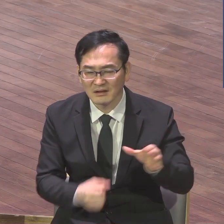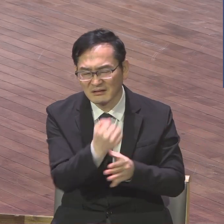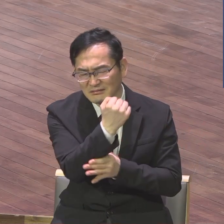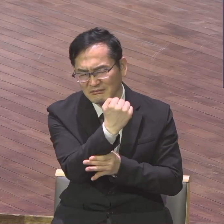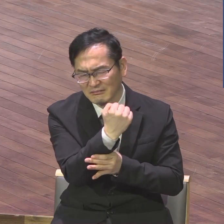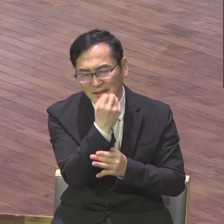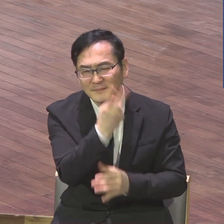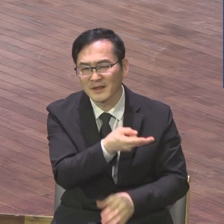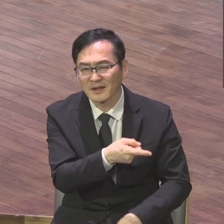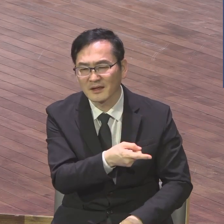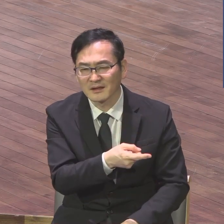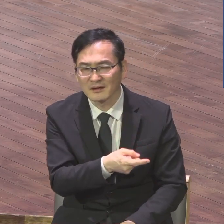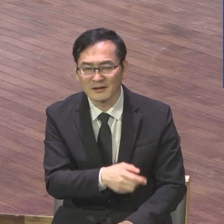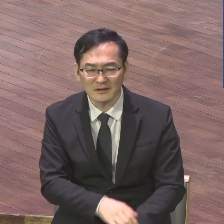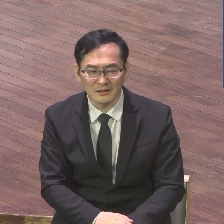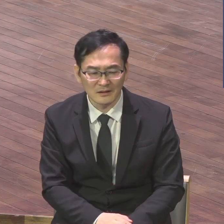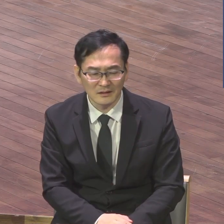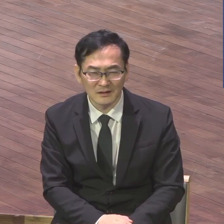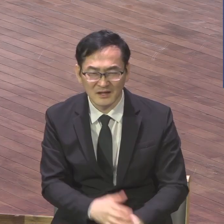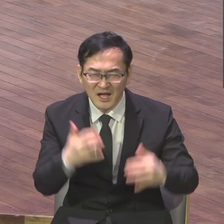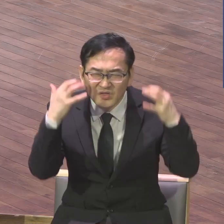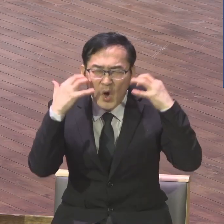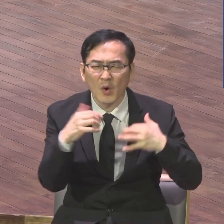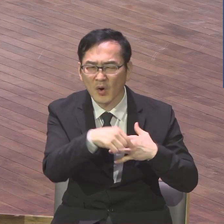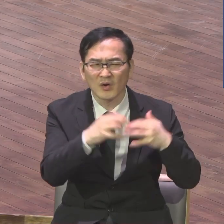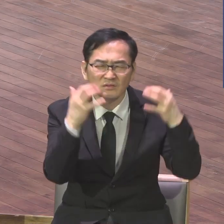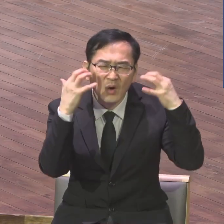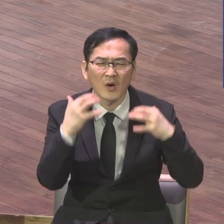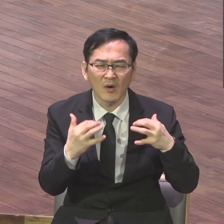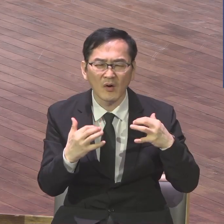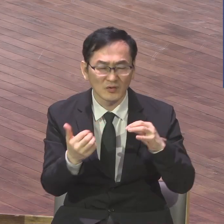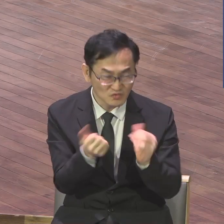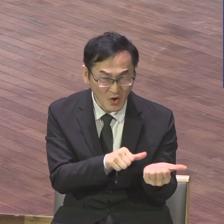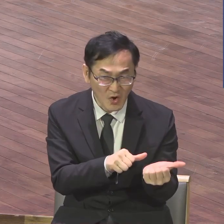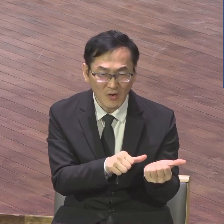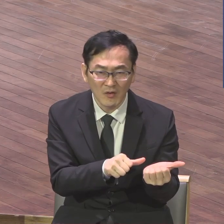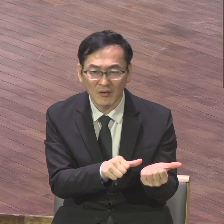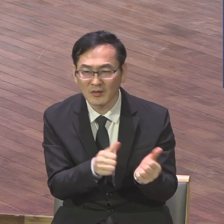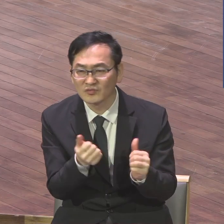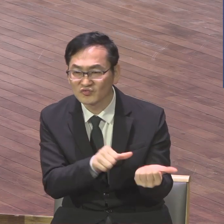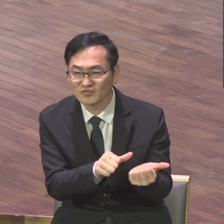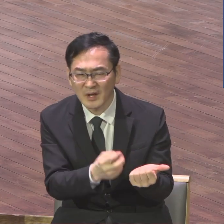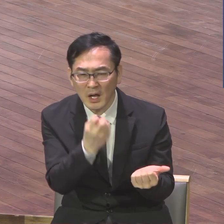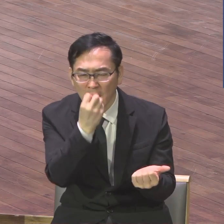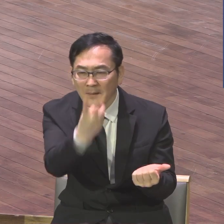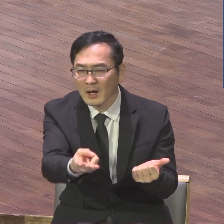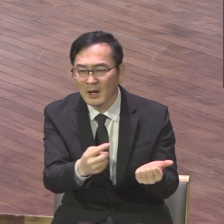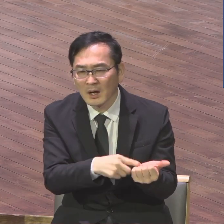왜냐하면 그 지방은 엄청 덥습니다. 팔레스타인은 금방 썩어버려요.